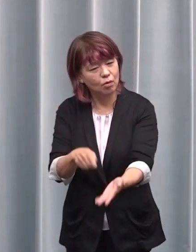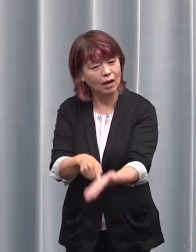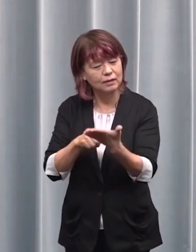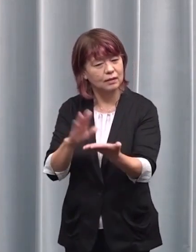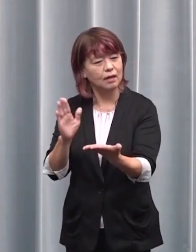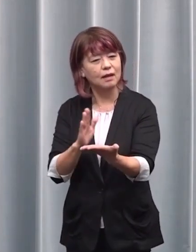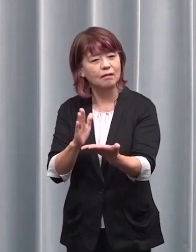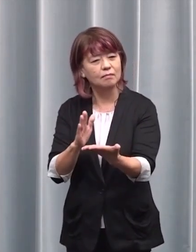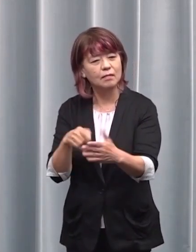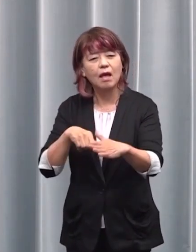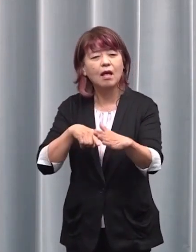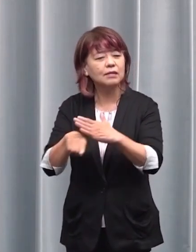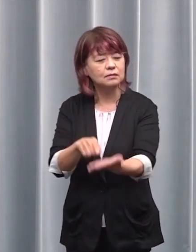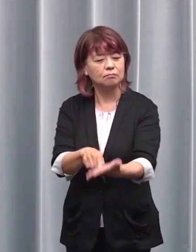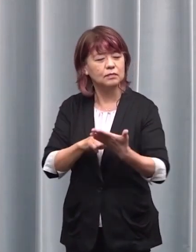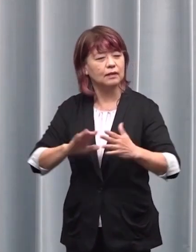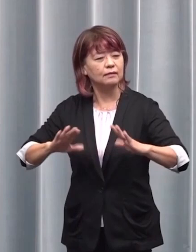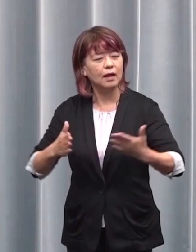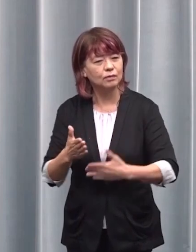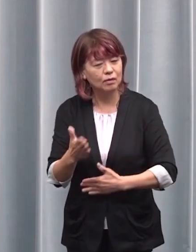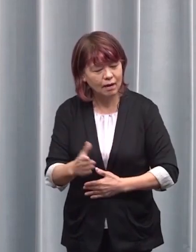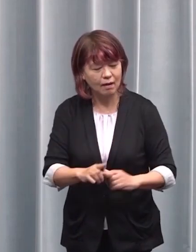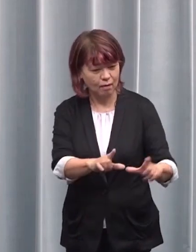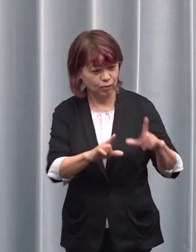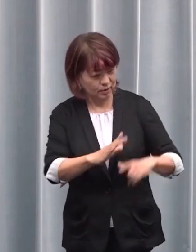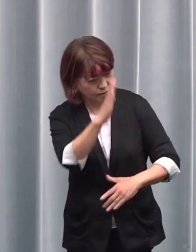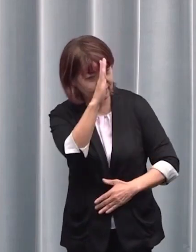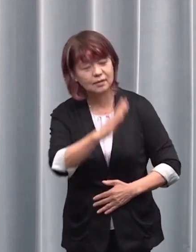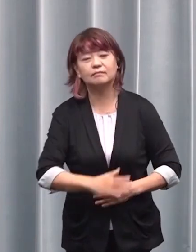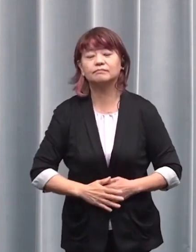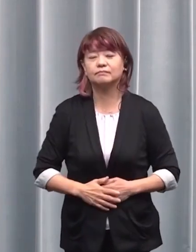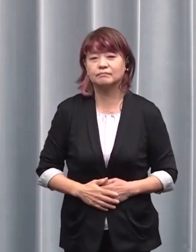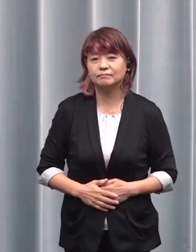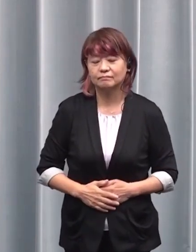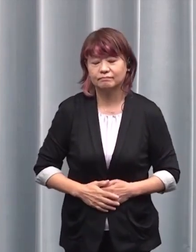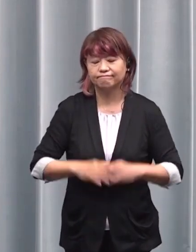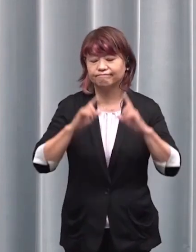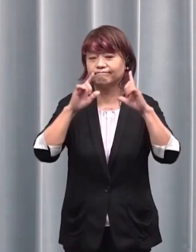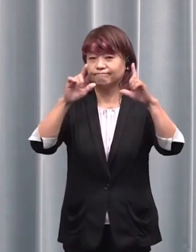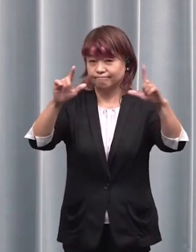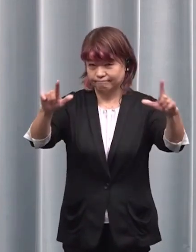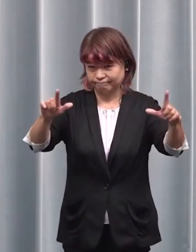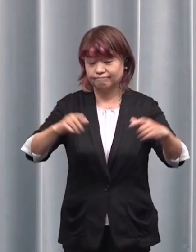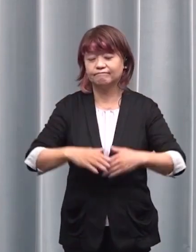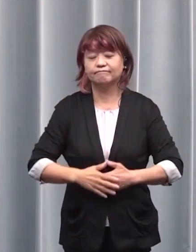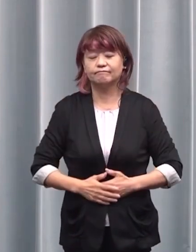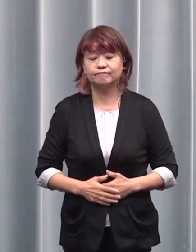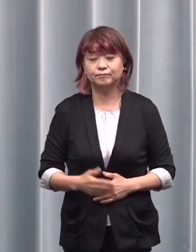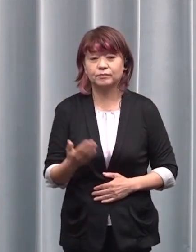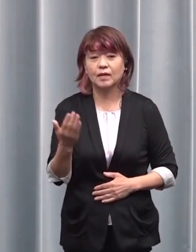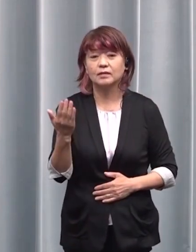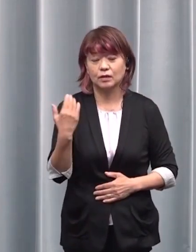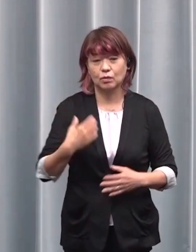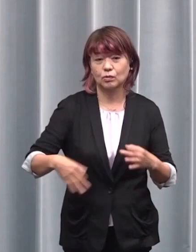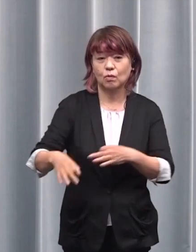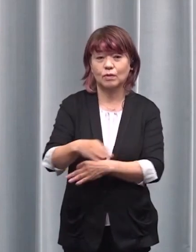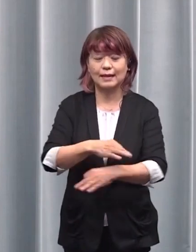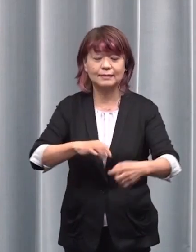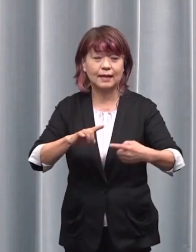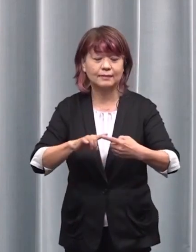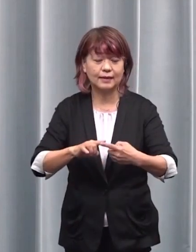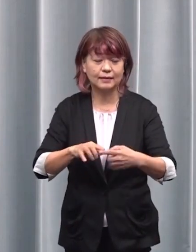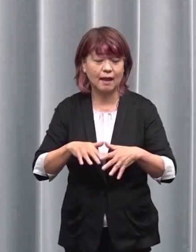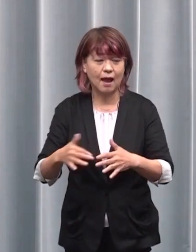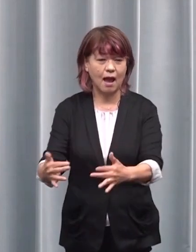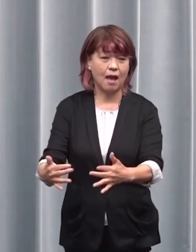ぜこれ総量が示されていないんでしょうか。お答えください。 まず先ほど経済的影響への質